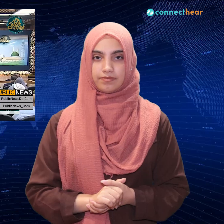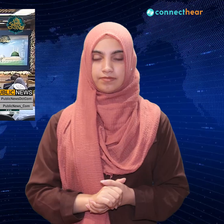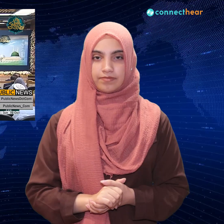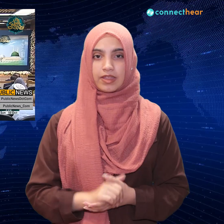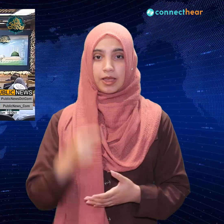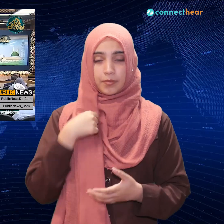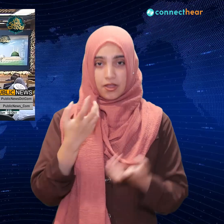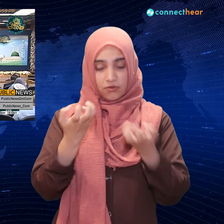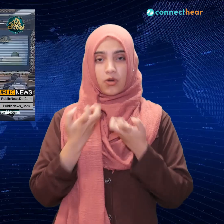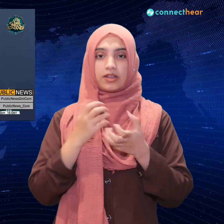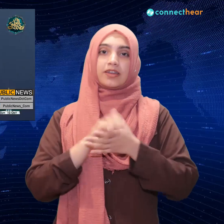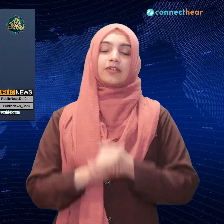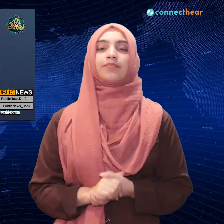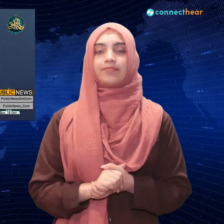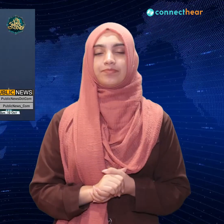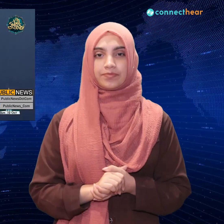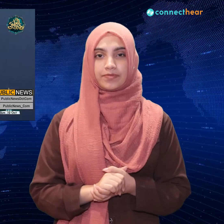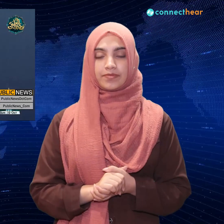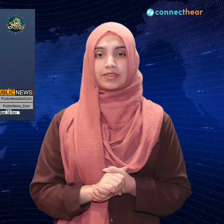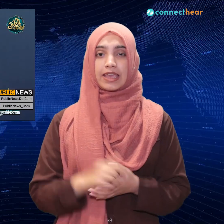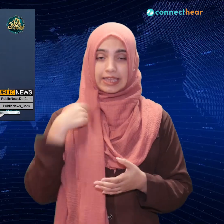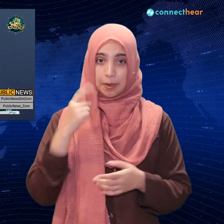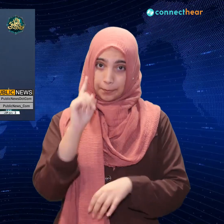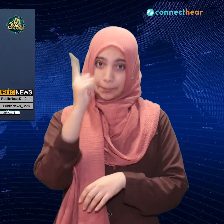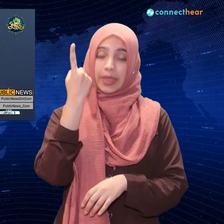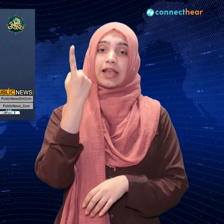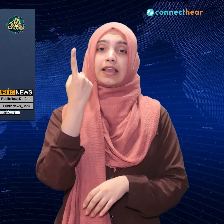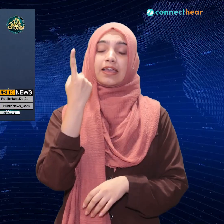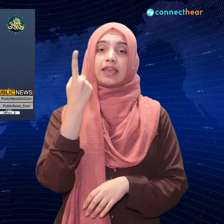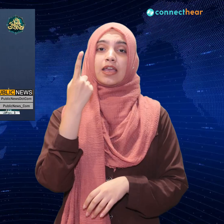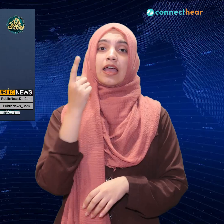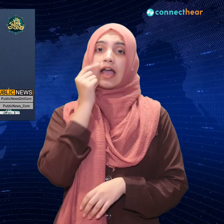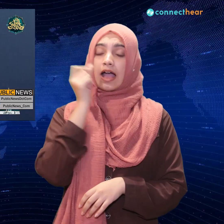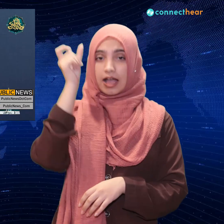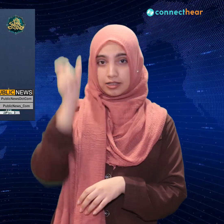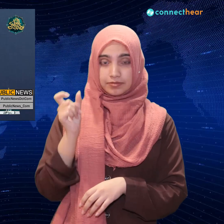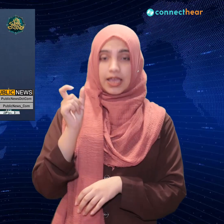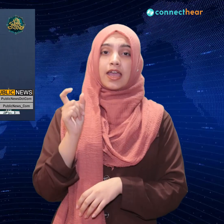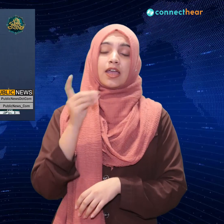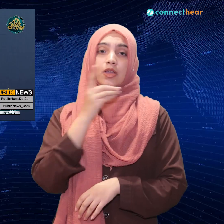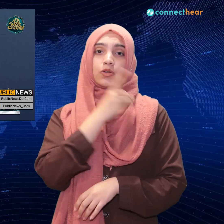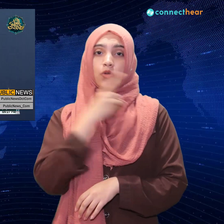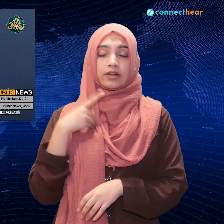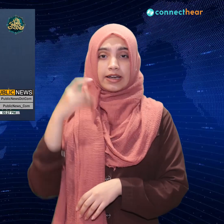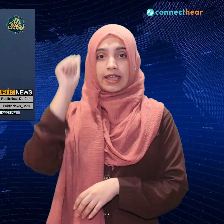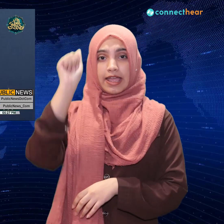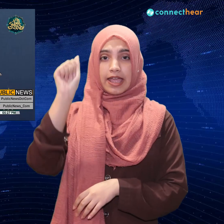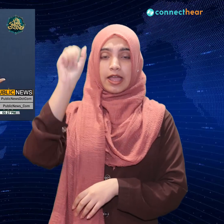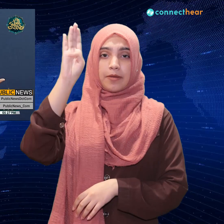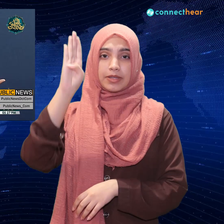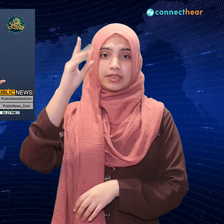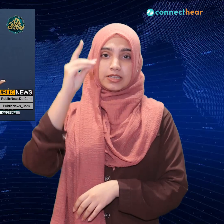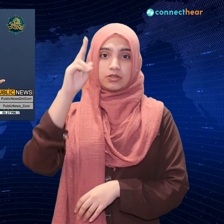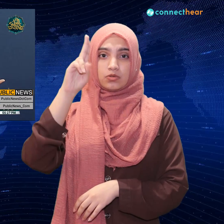میں چاہوں گا کہ پہلے عبدالقدیر خان کے لیے ہم دعا کر لیں۔ بہت